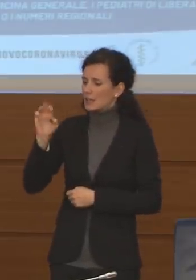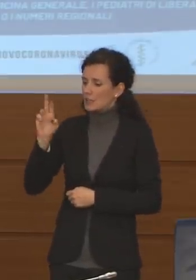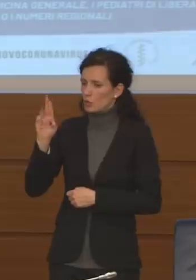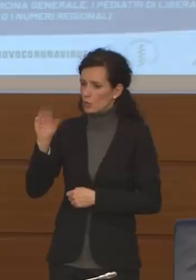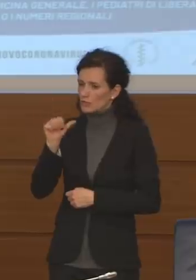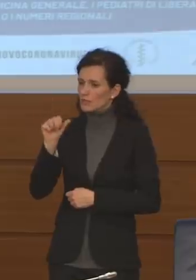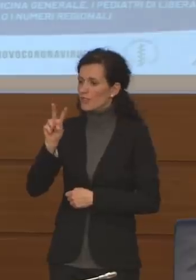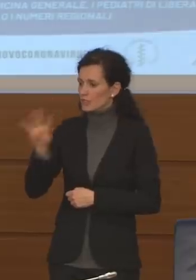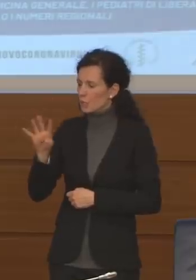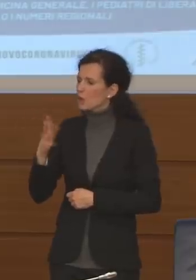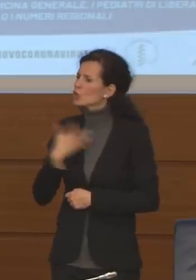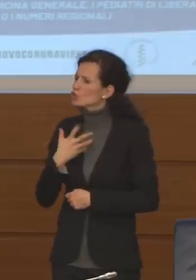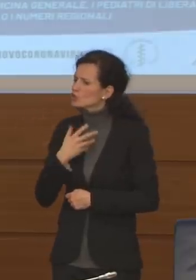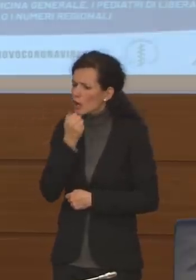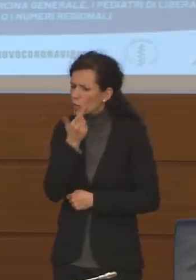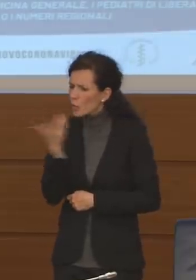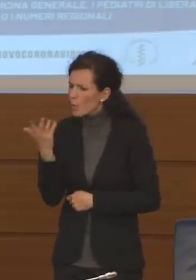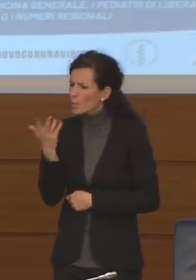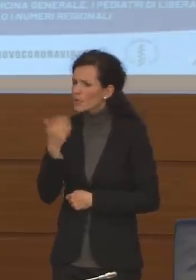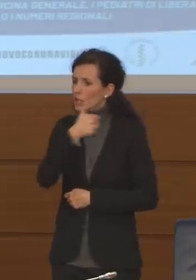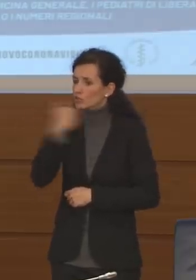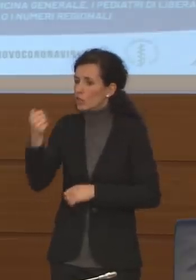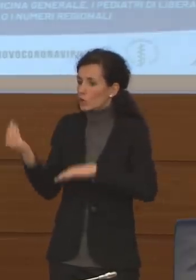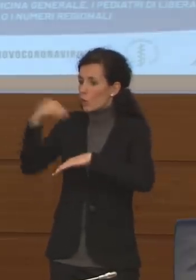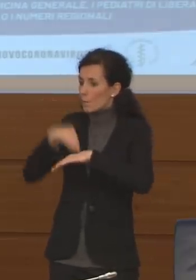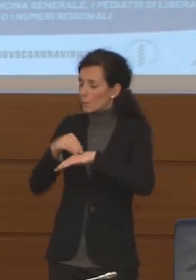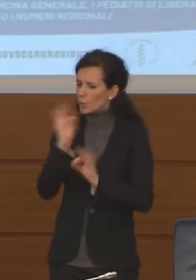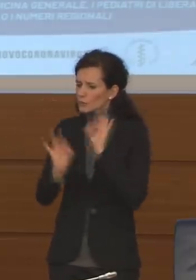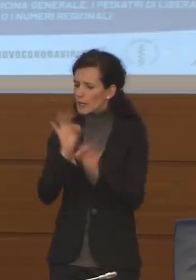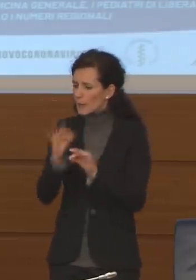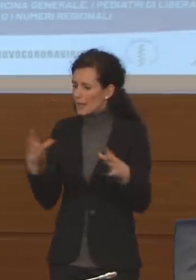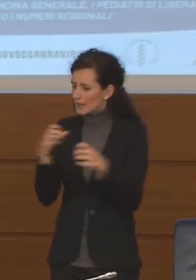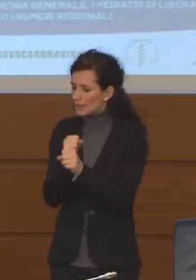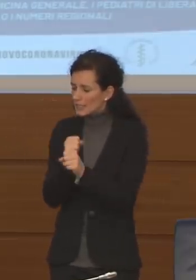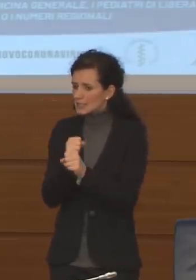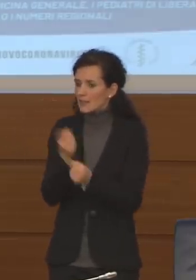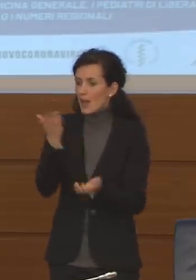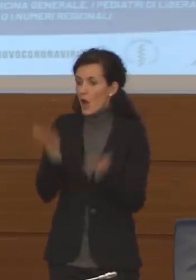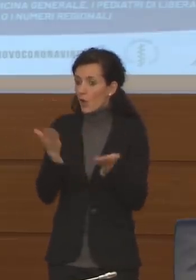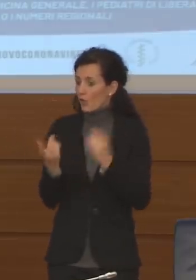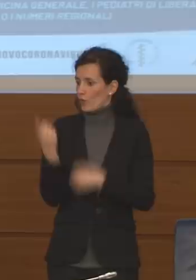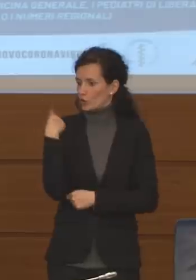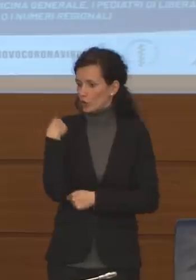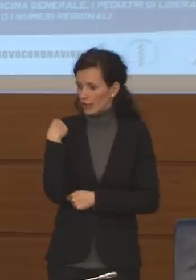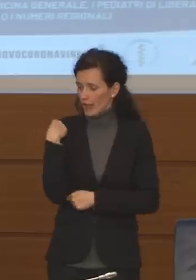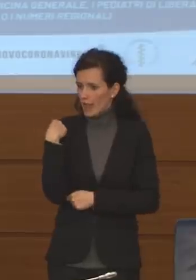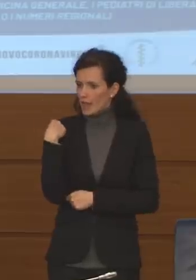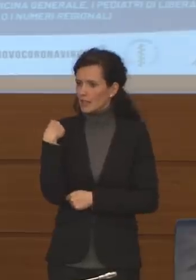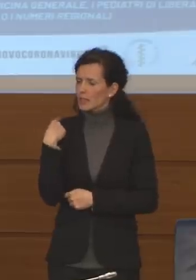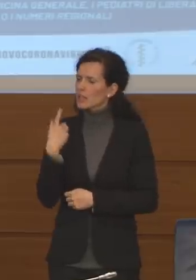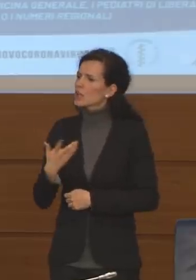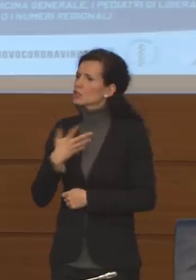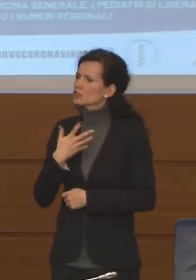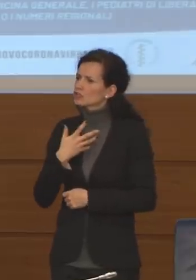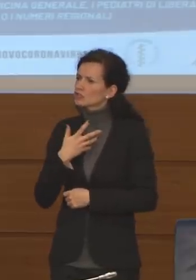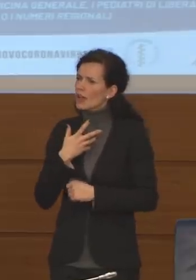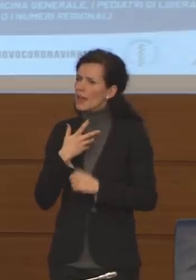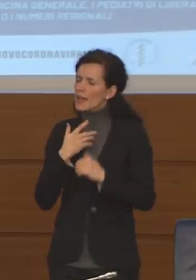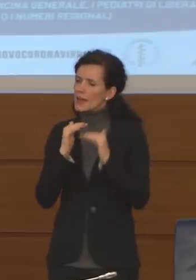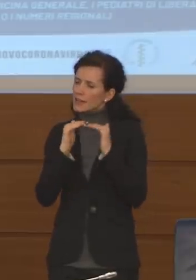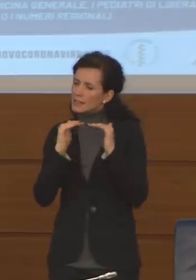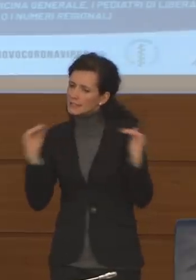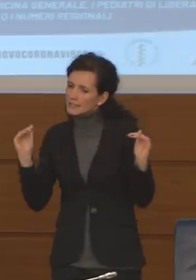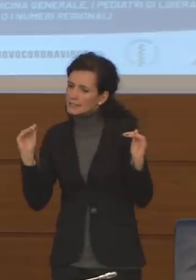i numeri cento in più di terapie intensive rispetto alla giornata di ieri ci sono dei livelli di saturazione